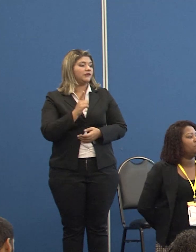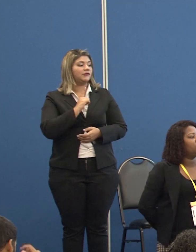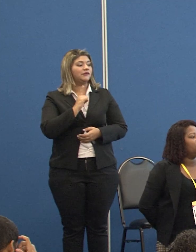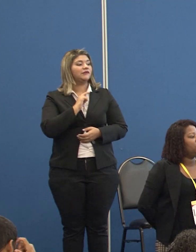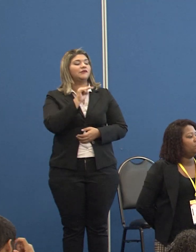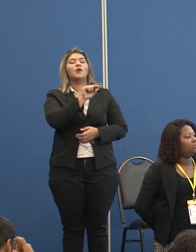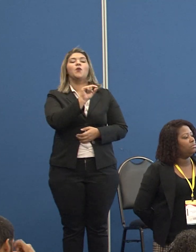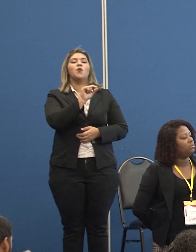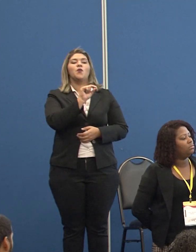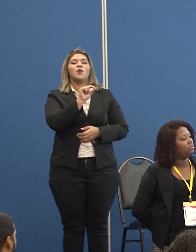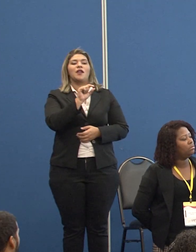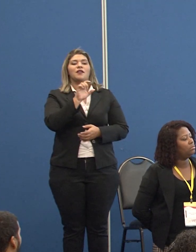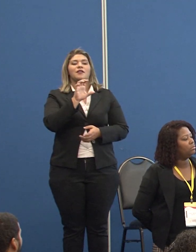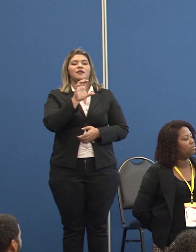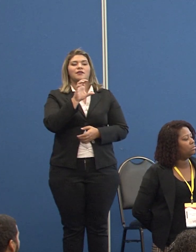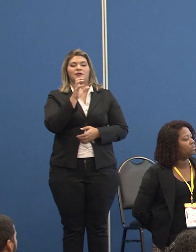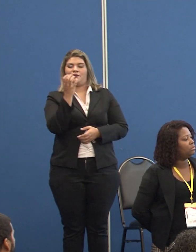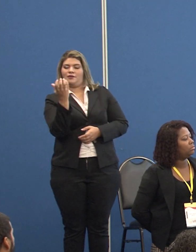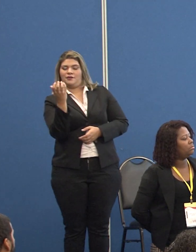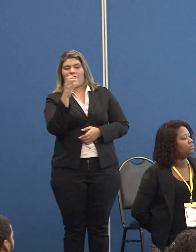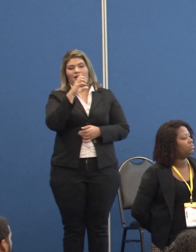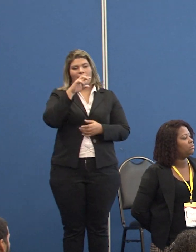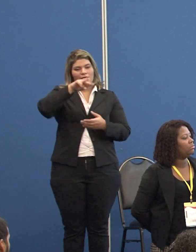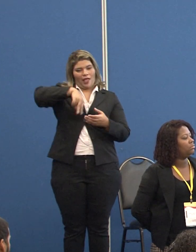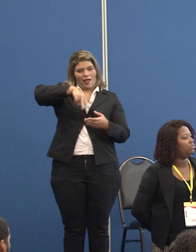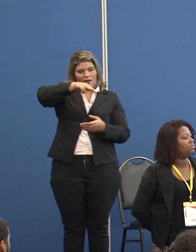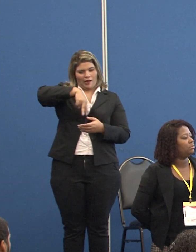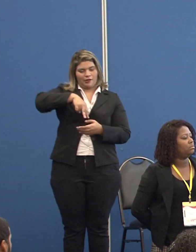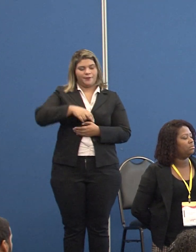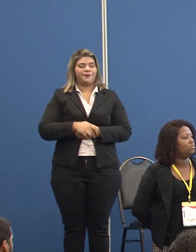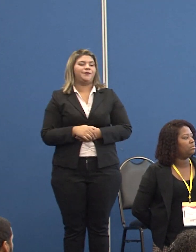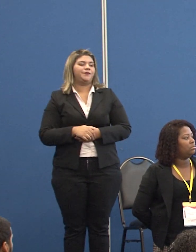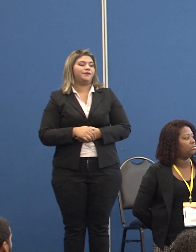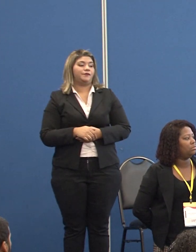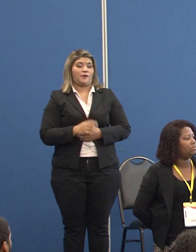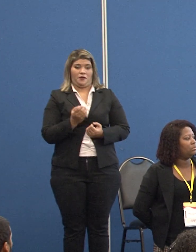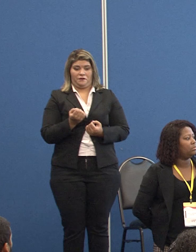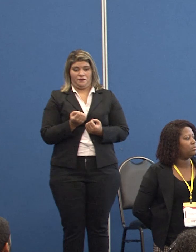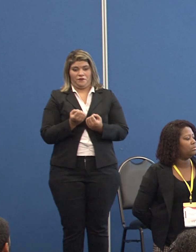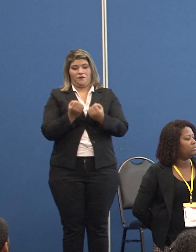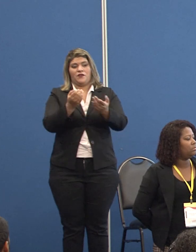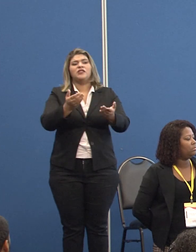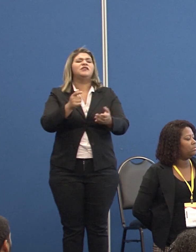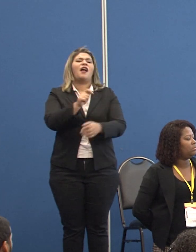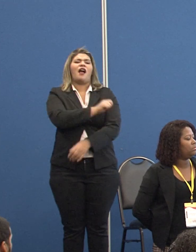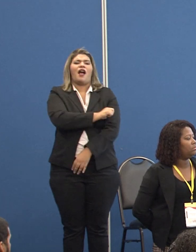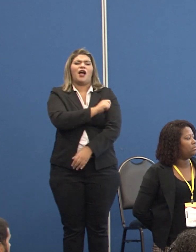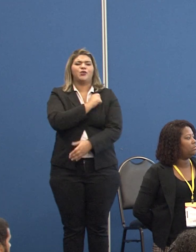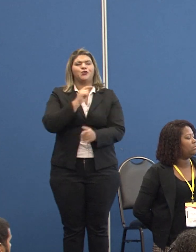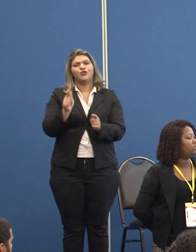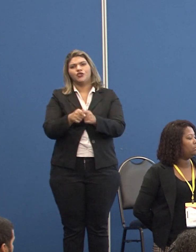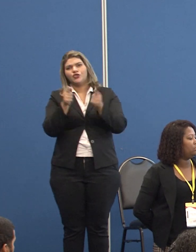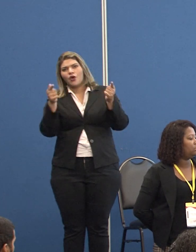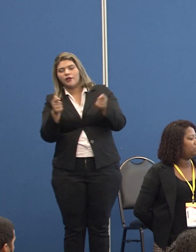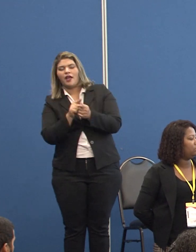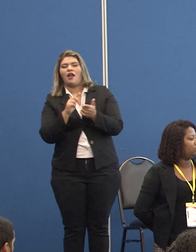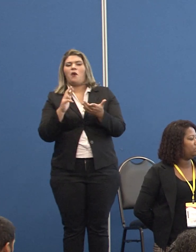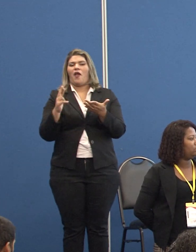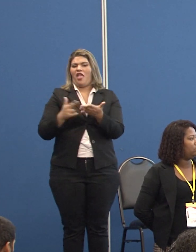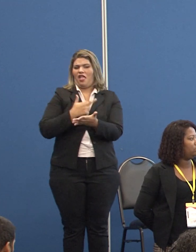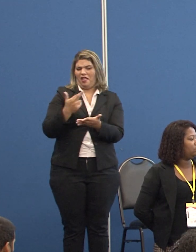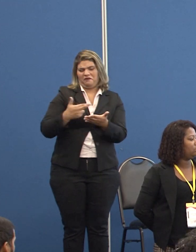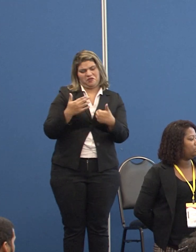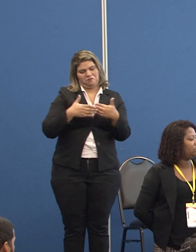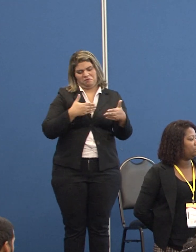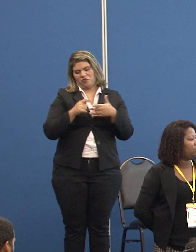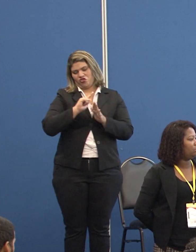leitora. A garrafa leitora, ela vai trabalhar, você dá para o aluno, seja um jornal, seja revista, seja lá o gênero